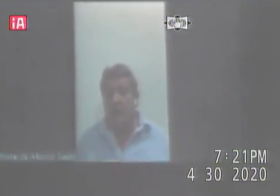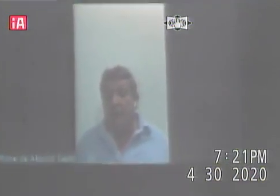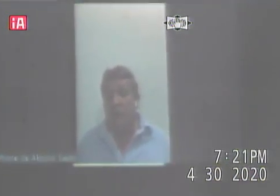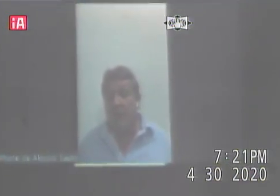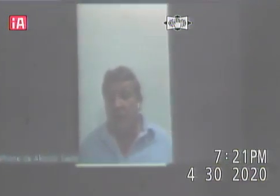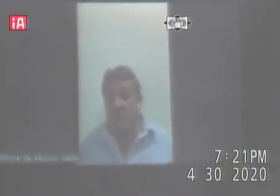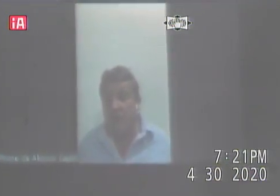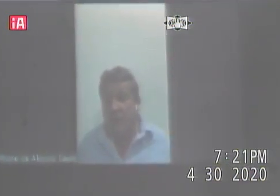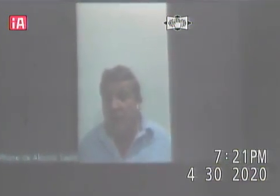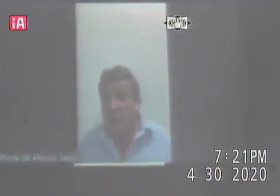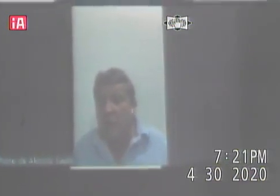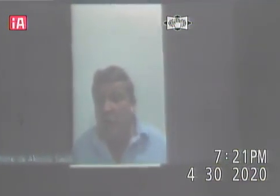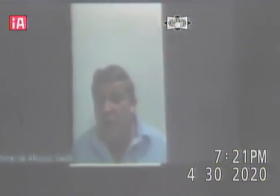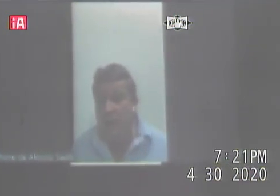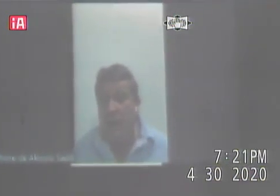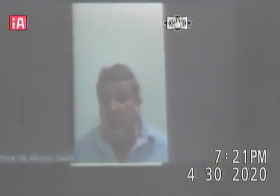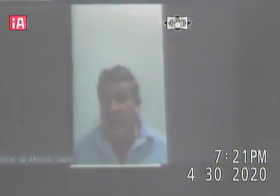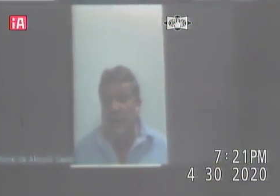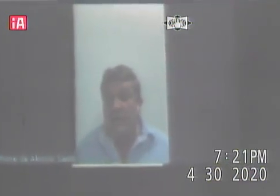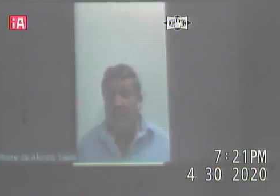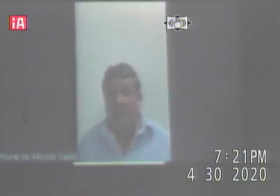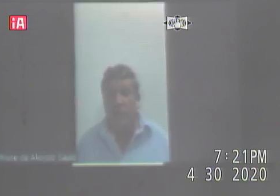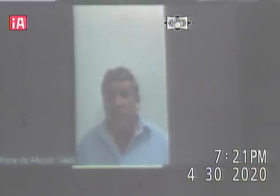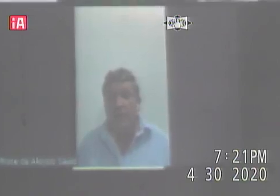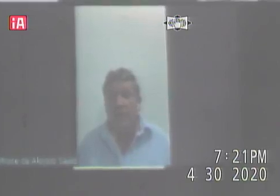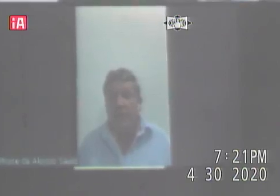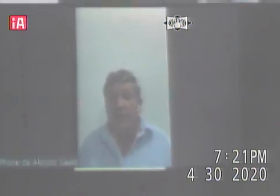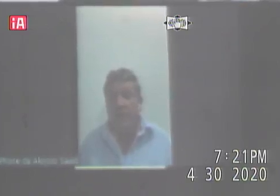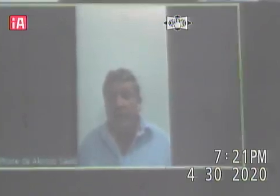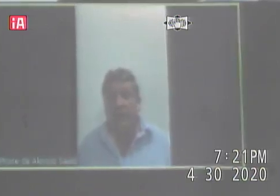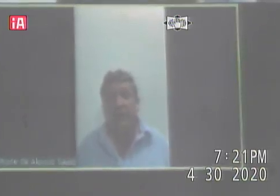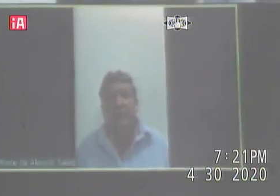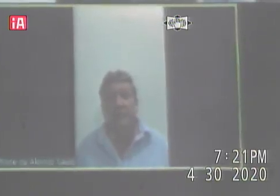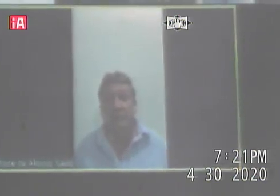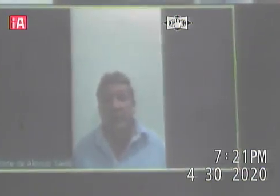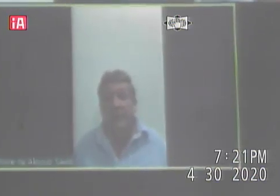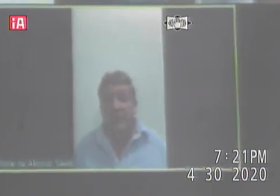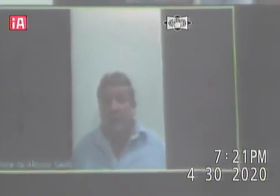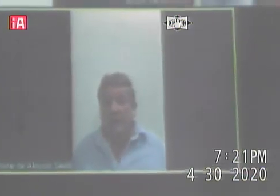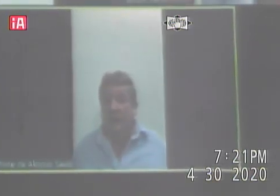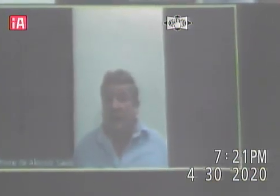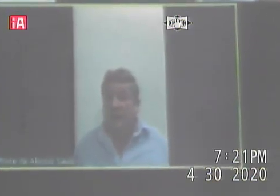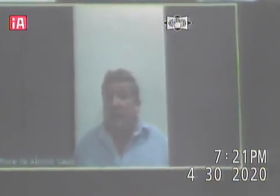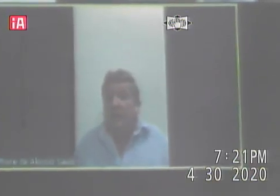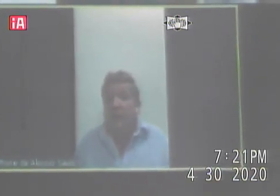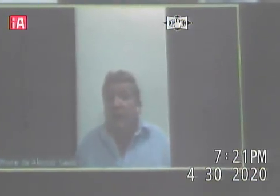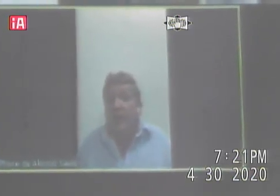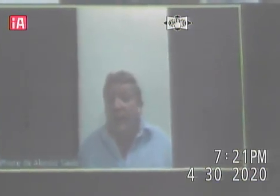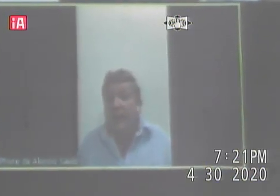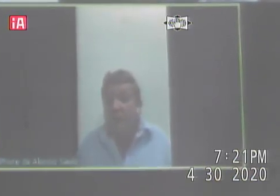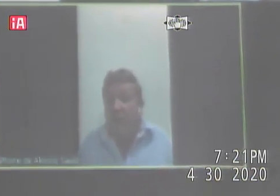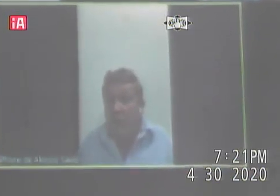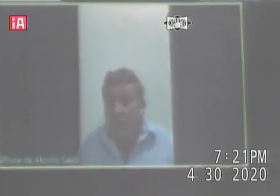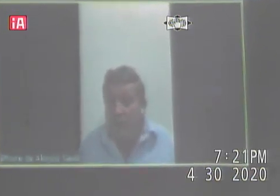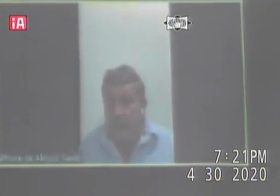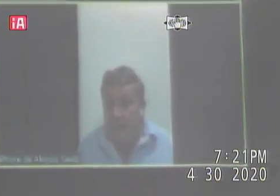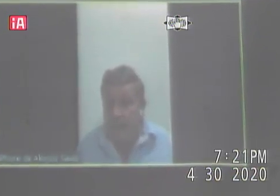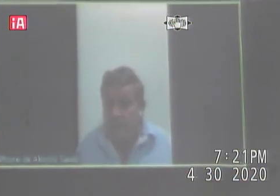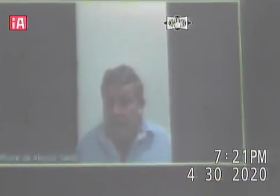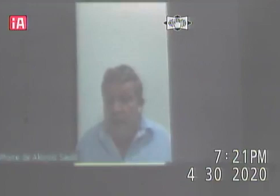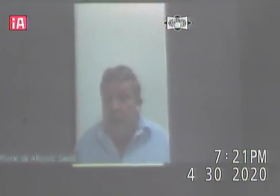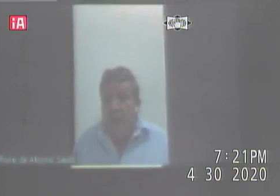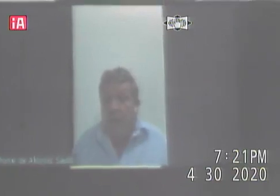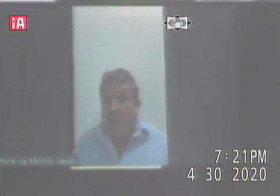encerrou no mês corrente. E eu escolhi permanecer e caminhar junto com a equipe do prefeito, mantendo-me filiado ao